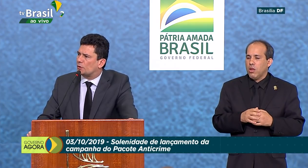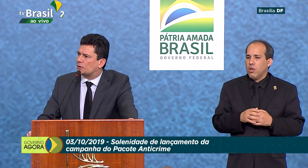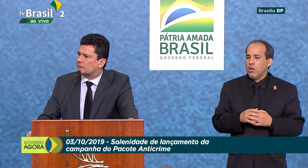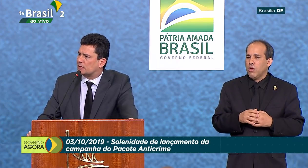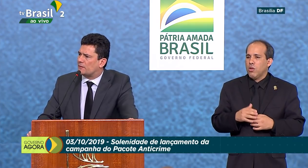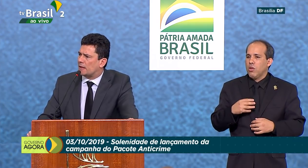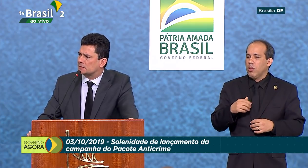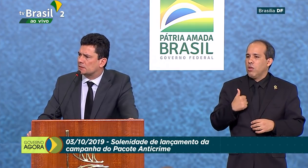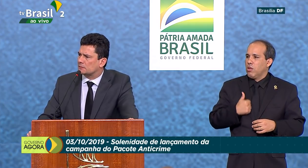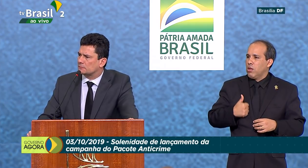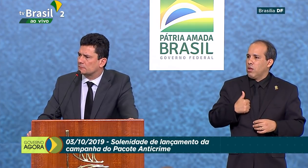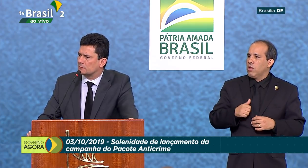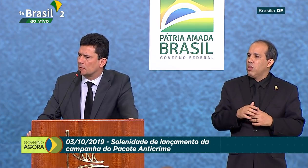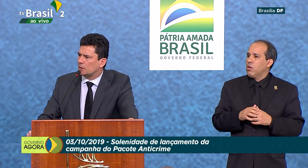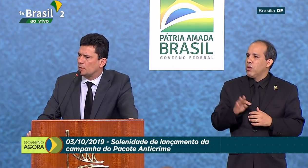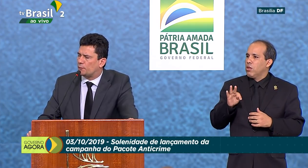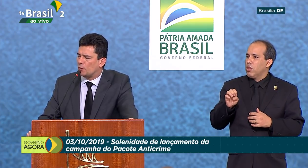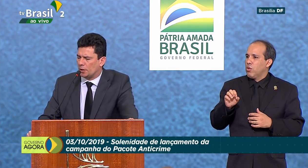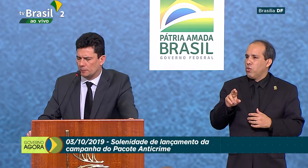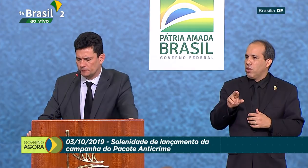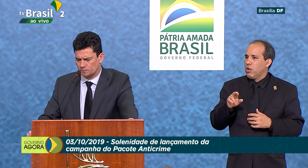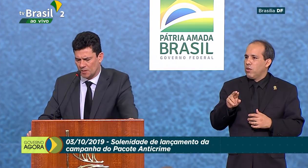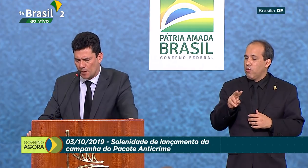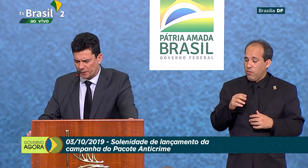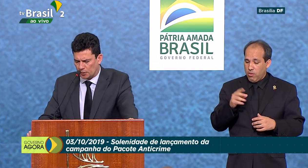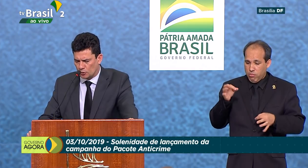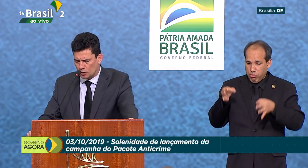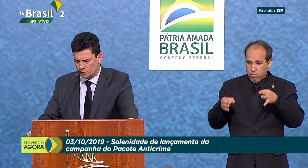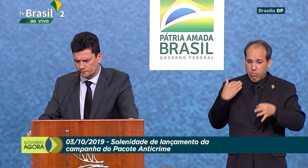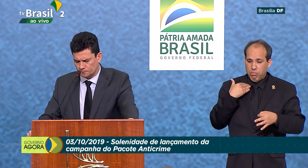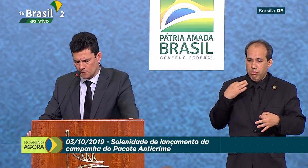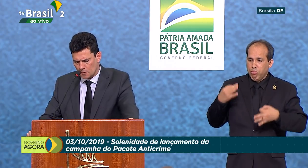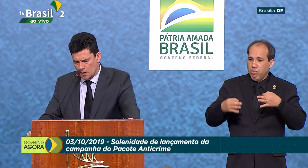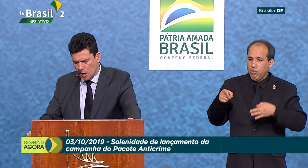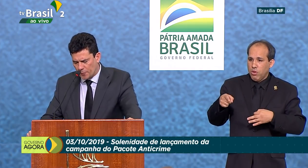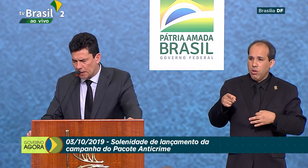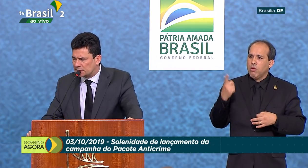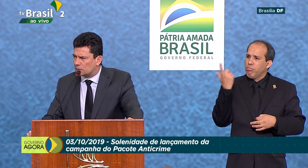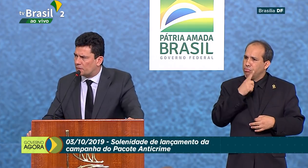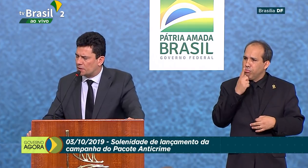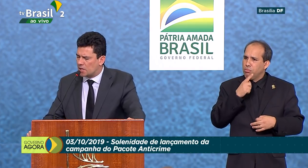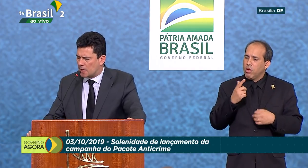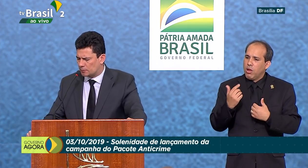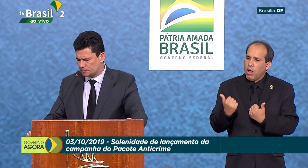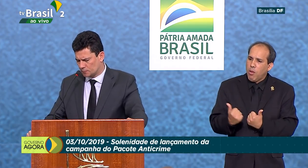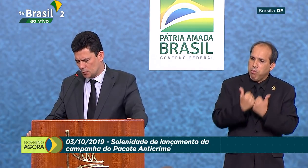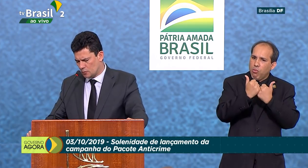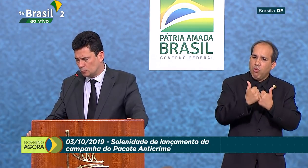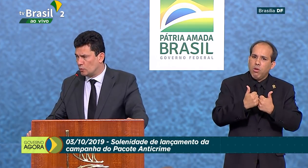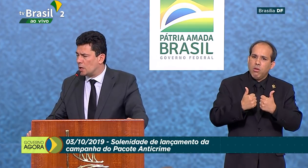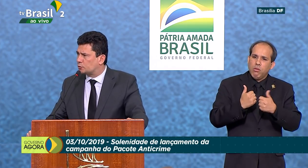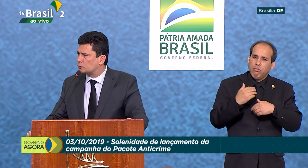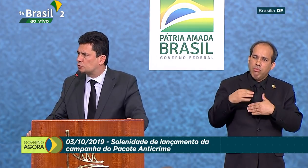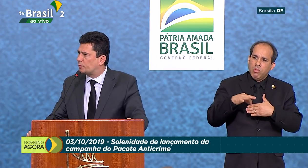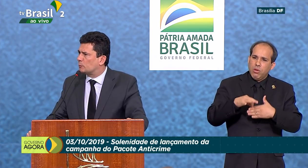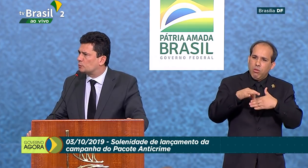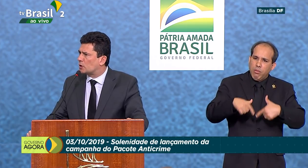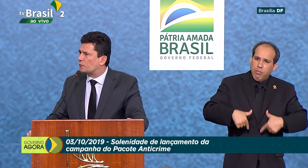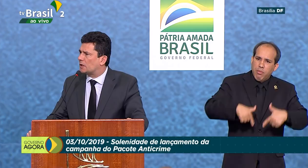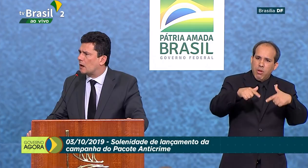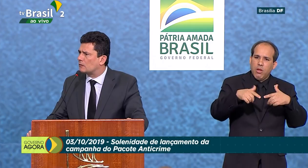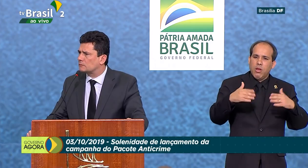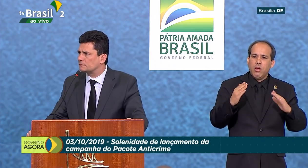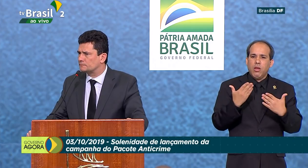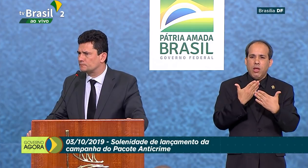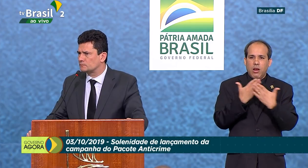saudoso ministro Teori Zavascki, que foi, capitaneou a Operação Lava Jato no âmbito do Supremo